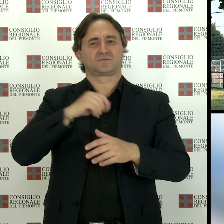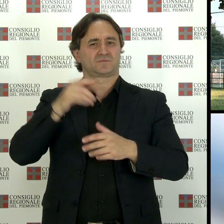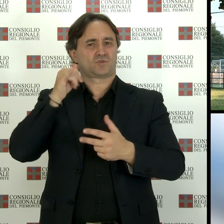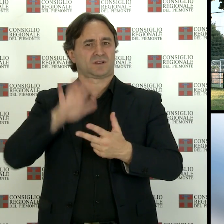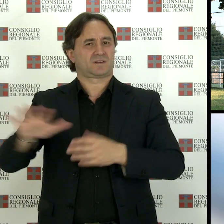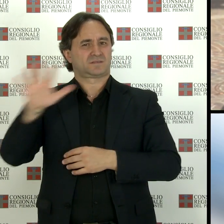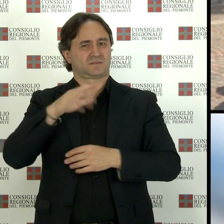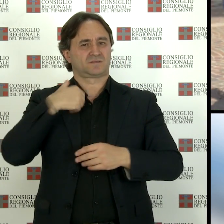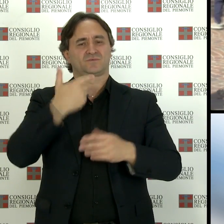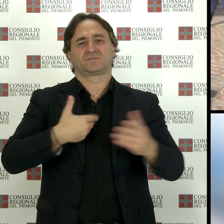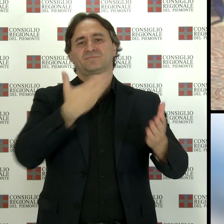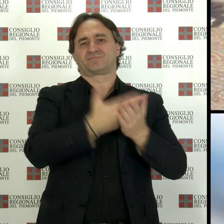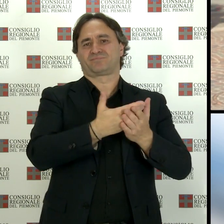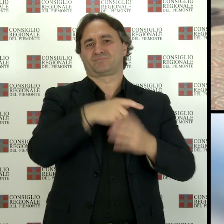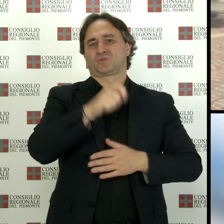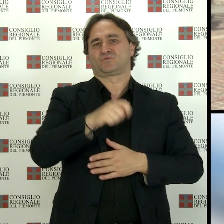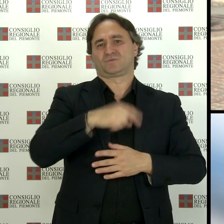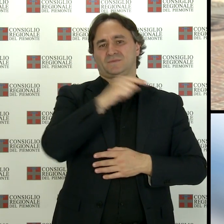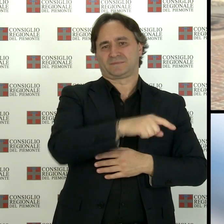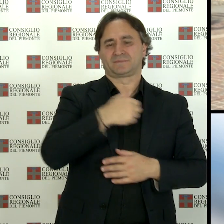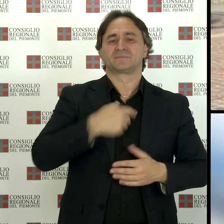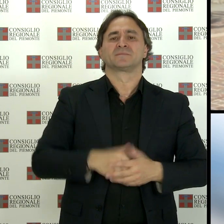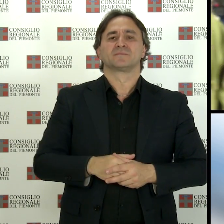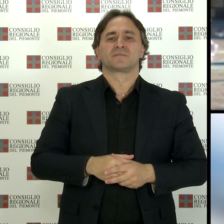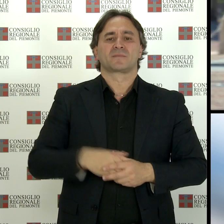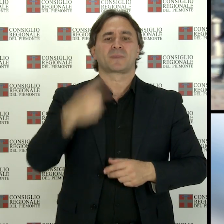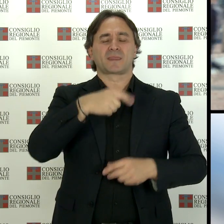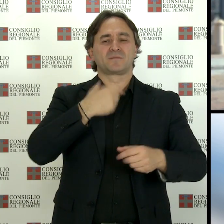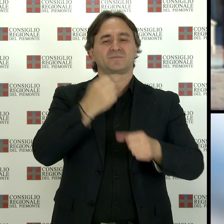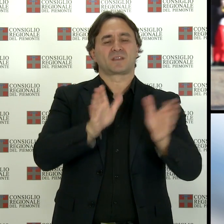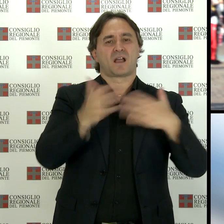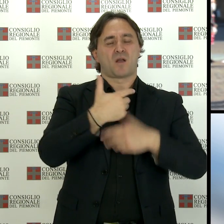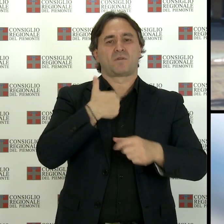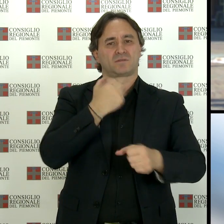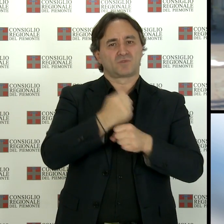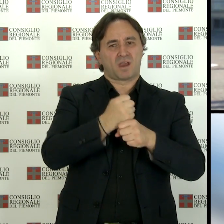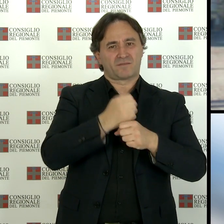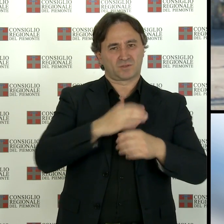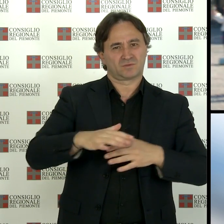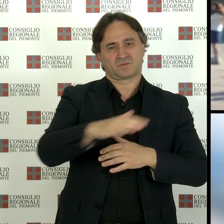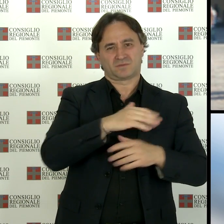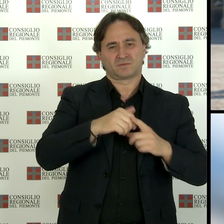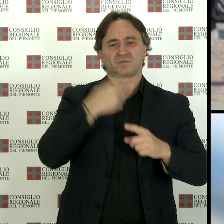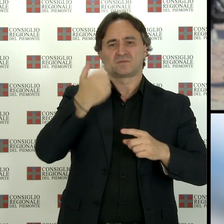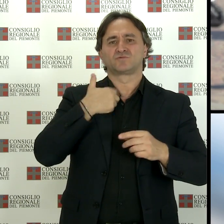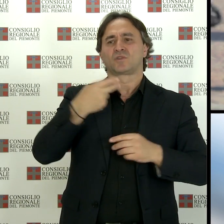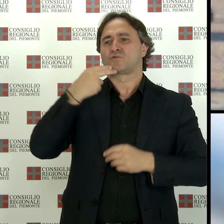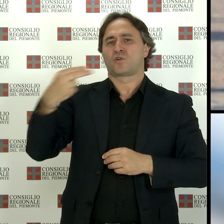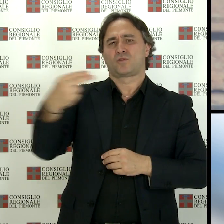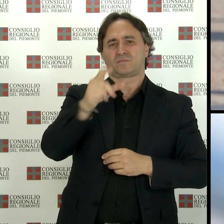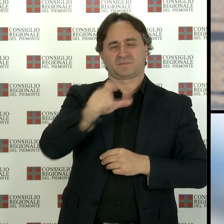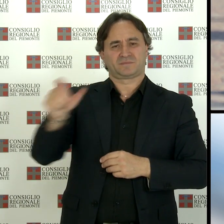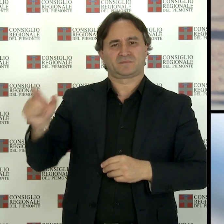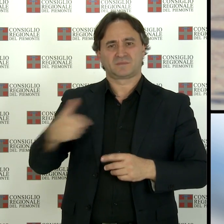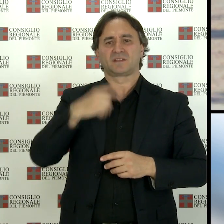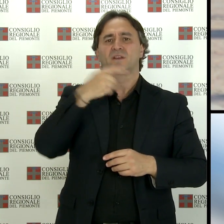un procedimento promosso da alcuni comuni del torinese. I lavori dell'Aula si sono infine conclusi con l'effettuazione di alcune nomine, fra cui quella